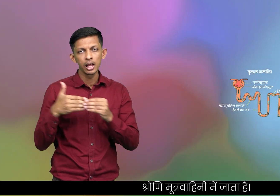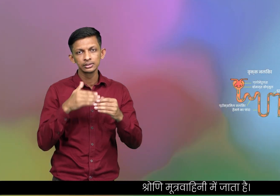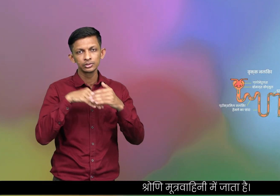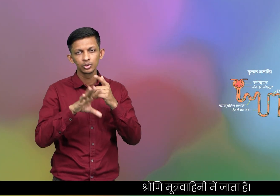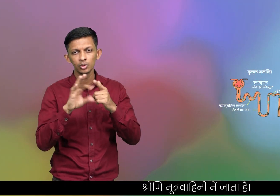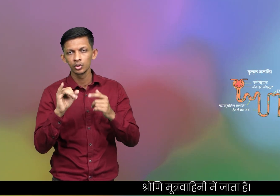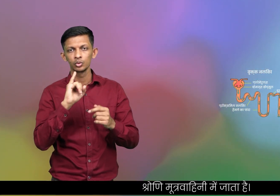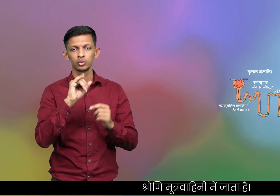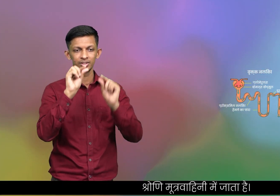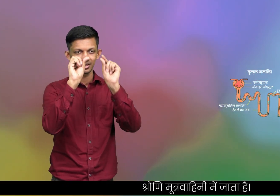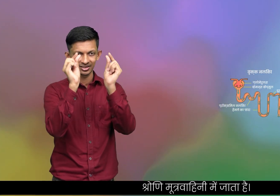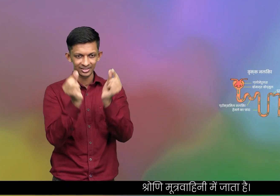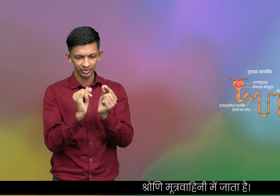मूत्रवाहिनी में जाता है।